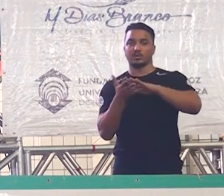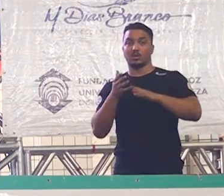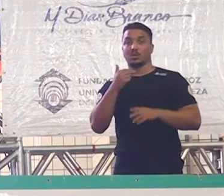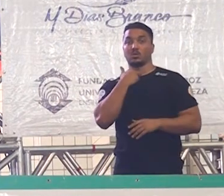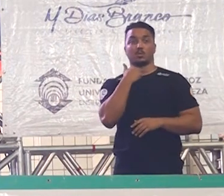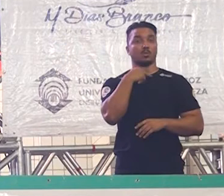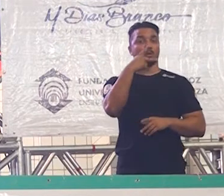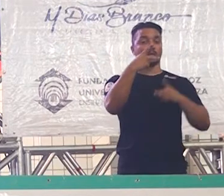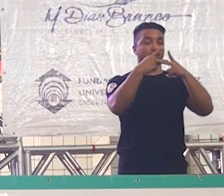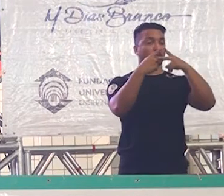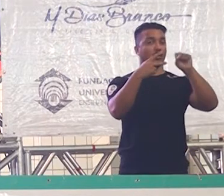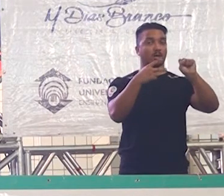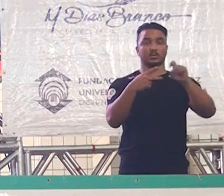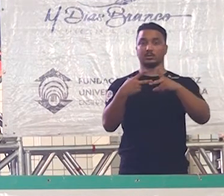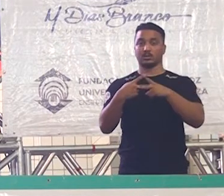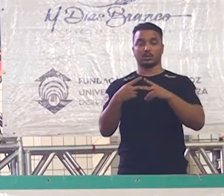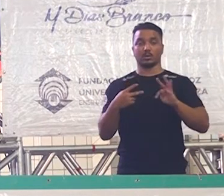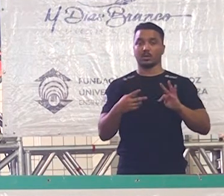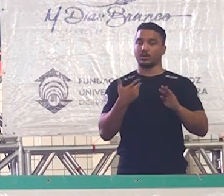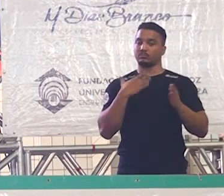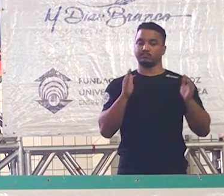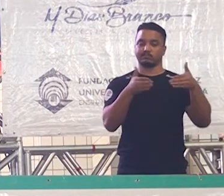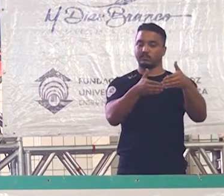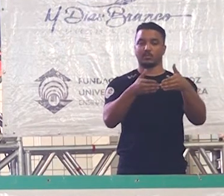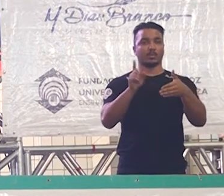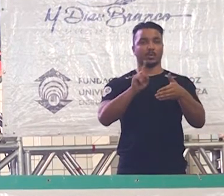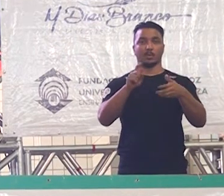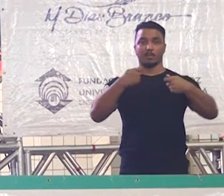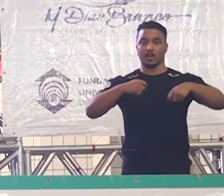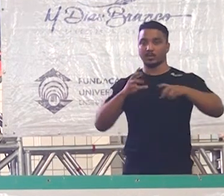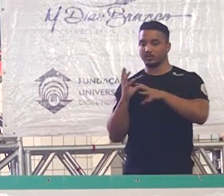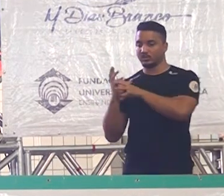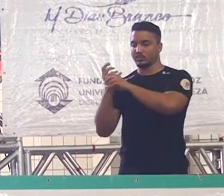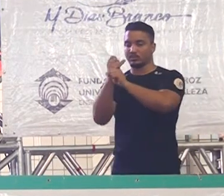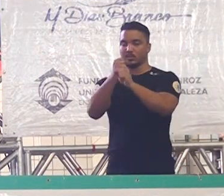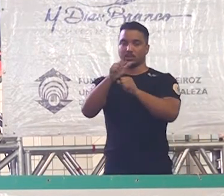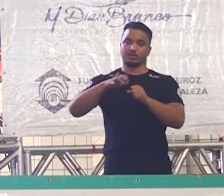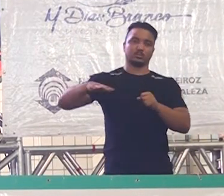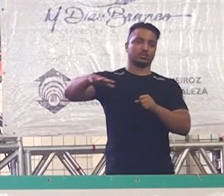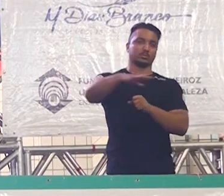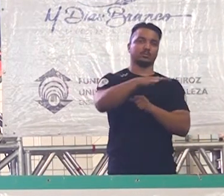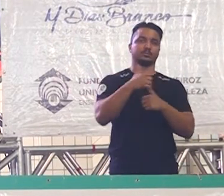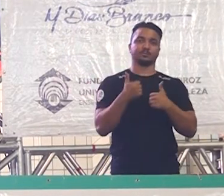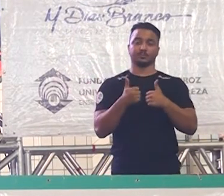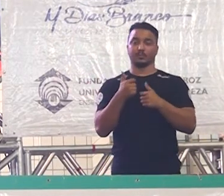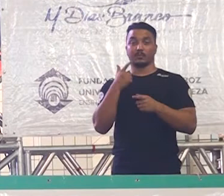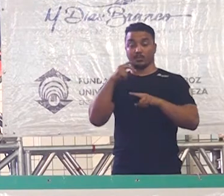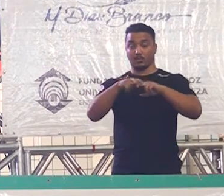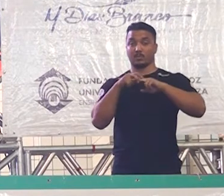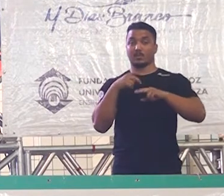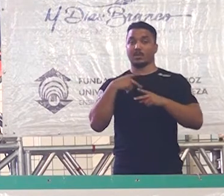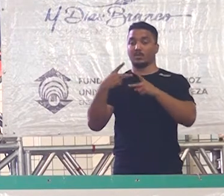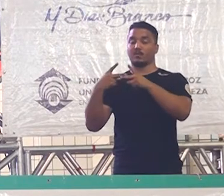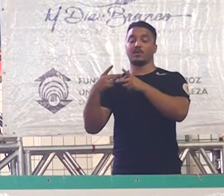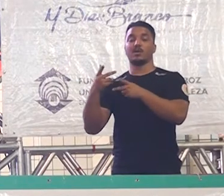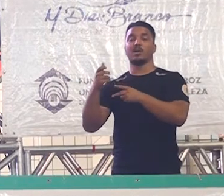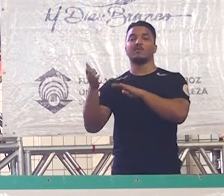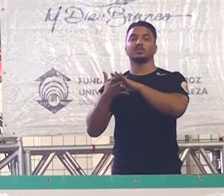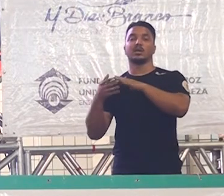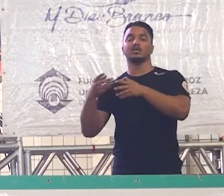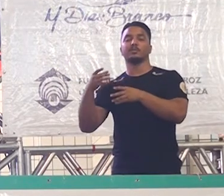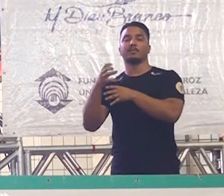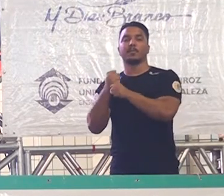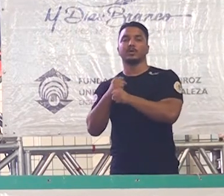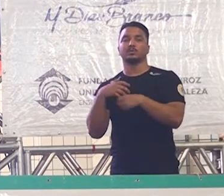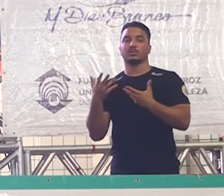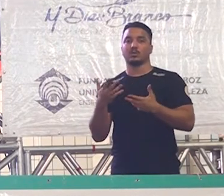usar ΔS sobre ΔT isolado. Tem que usar a média das velocidades juntos. Então a velocidade média seria a velocidade inicial